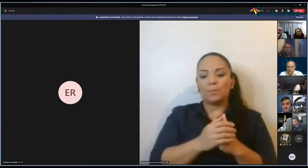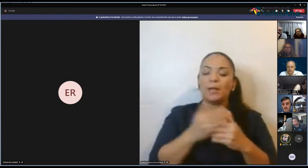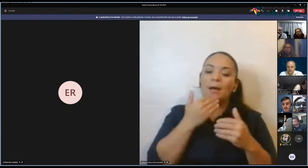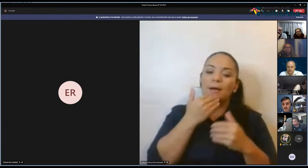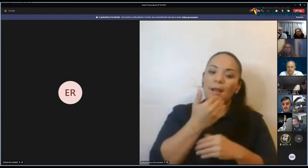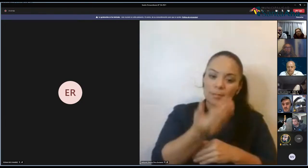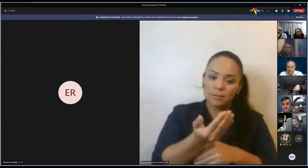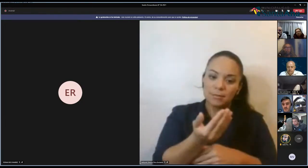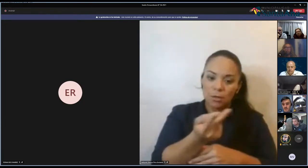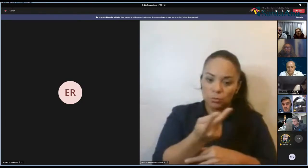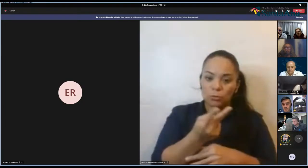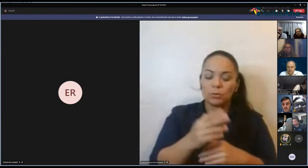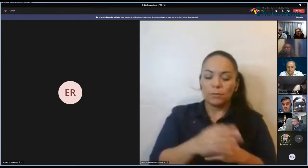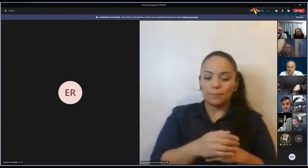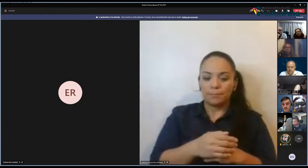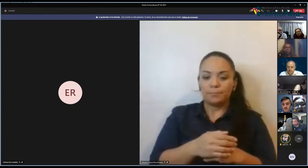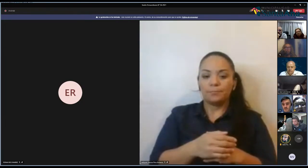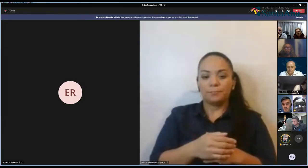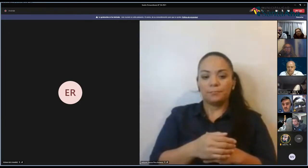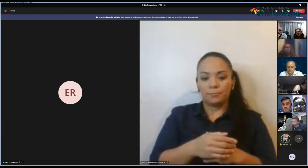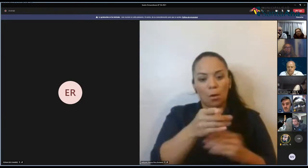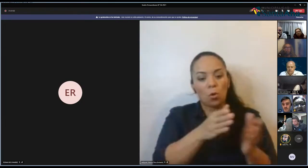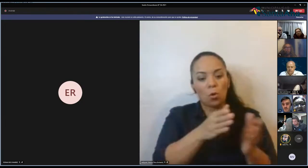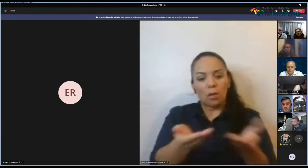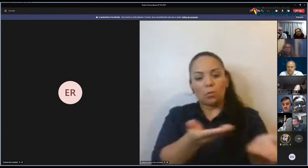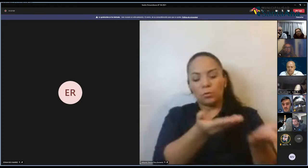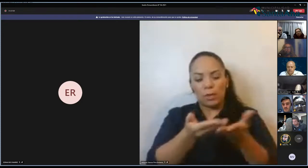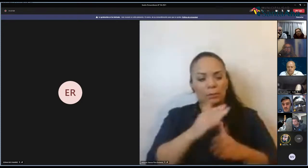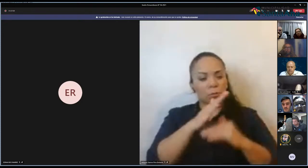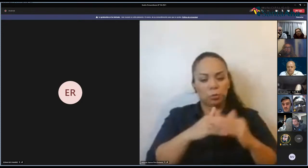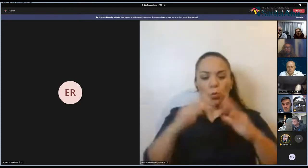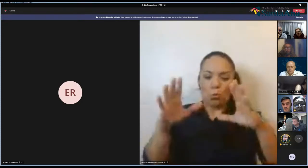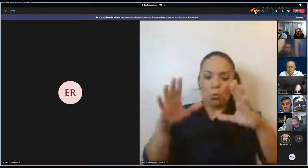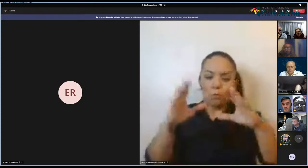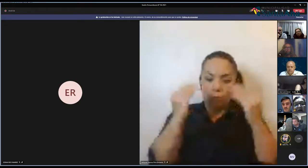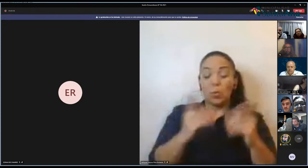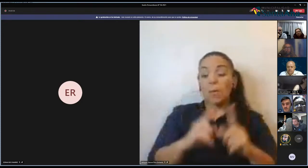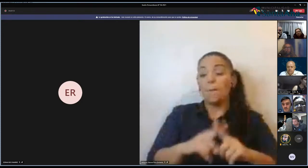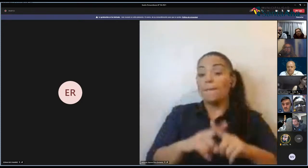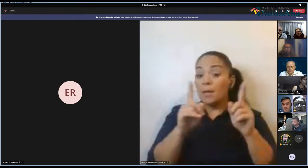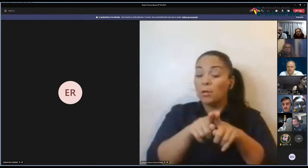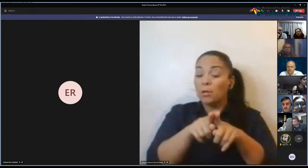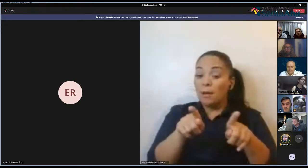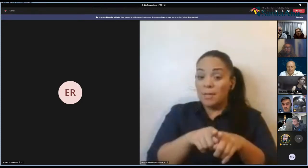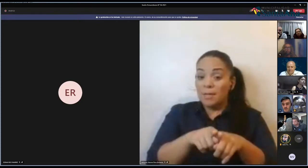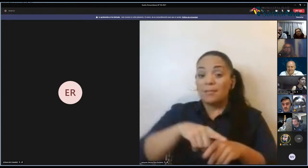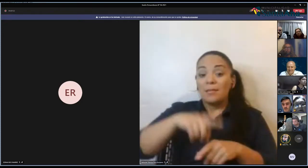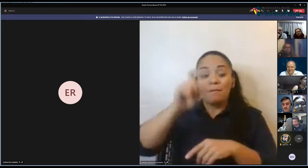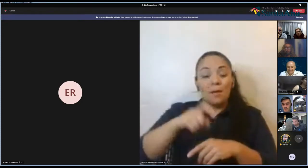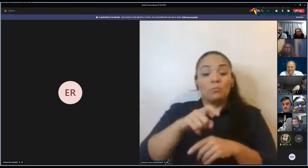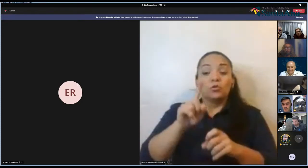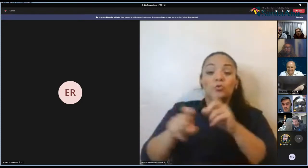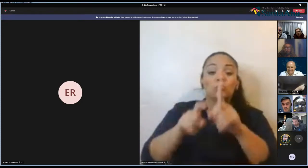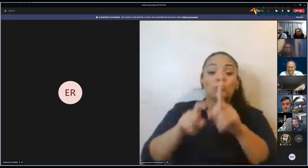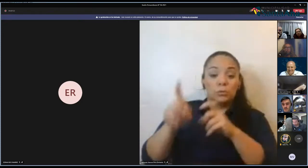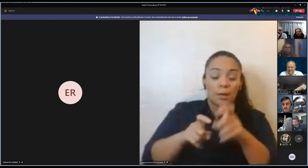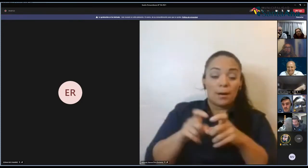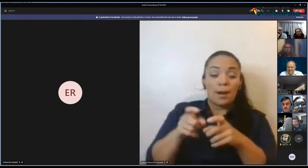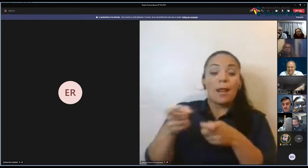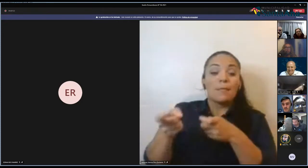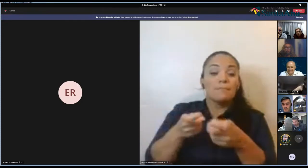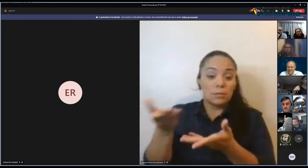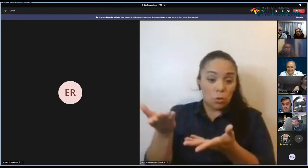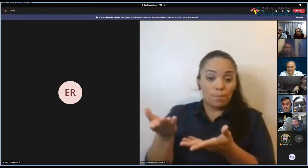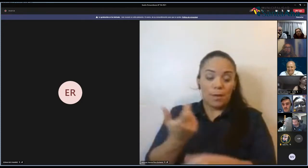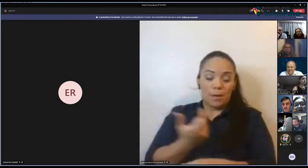verdad de la manera ordenada que traen toda la información pero también deberíamos de consultarle a la administración verdad un